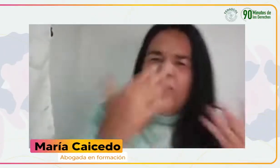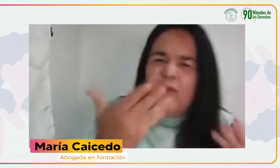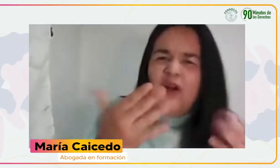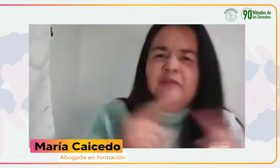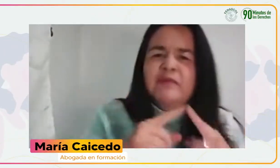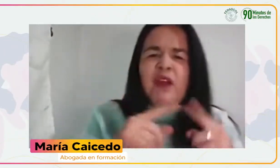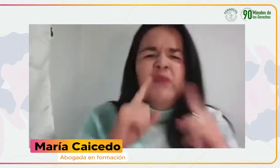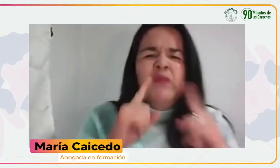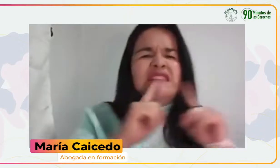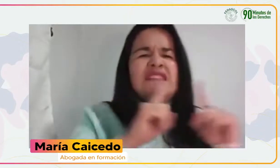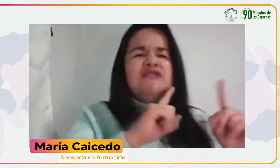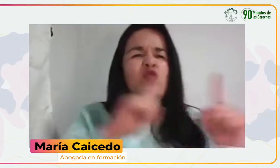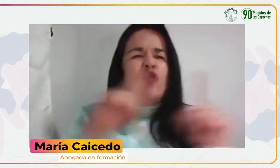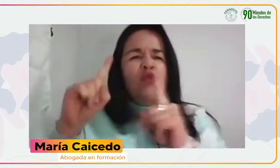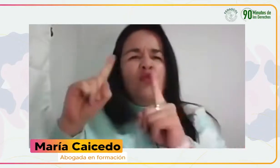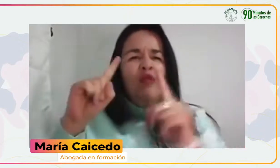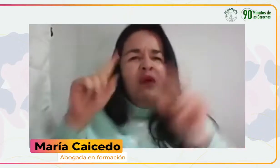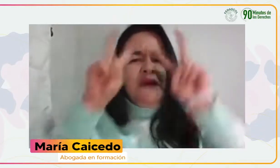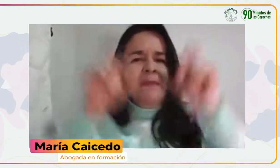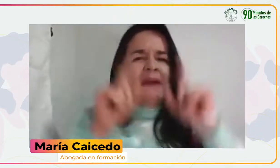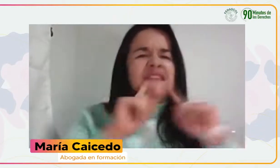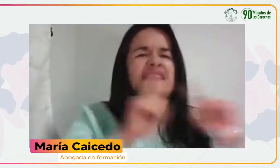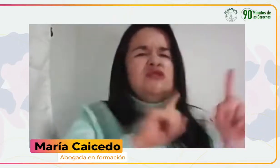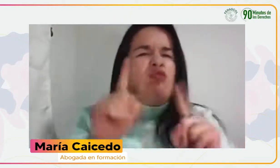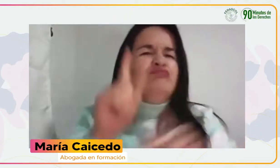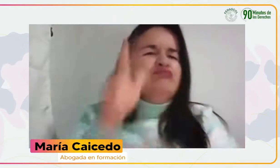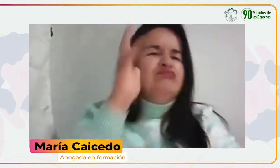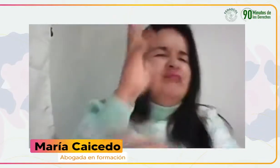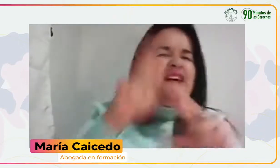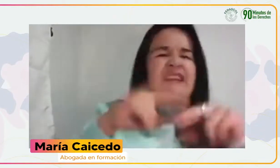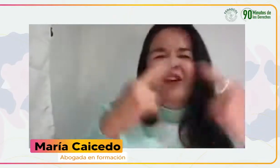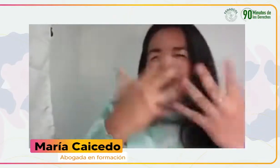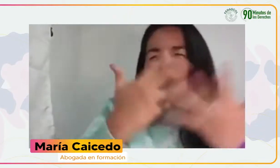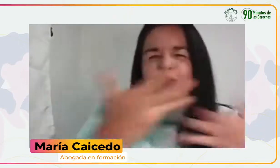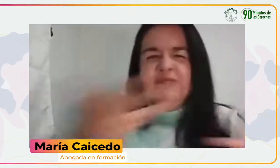Hablamos del tema de género y del discurso